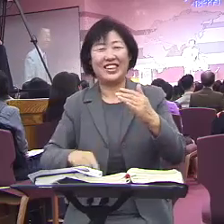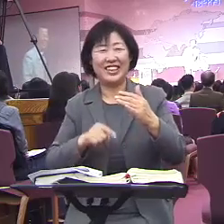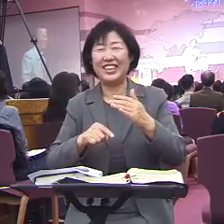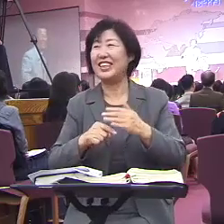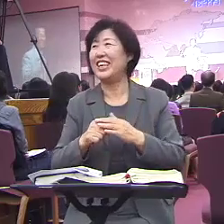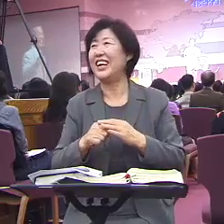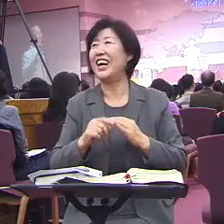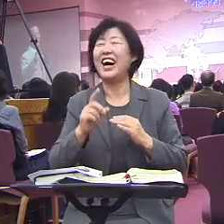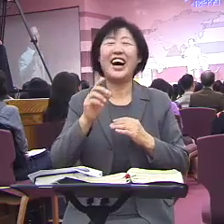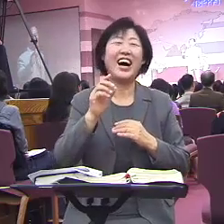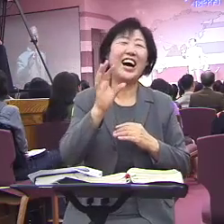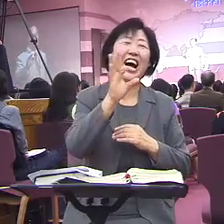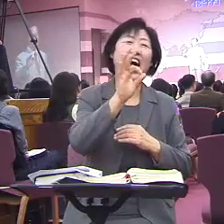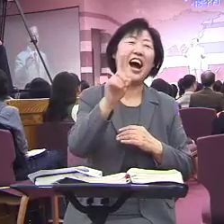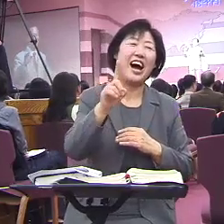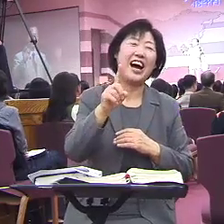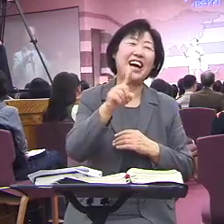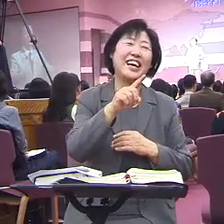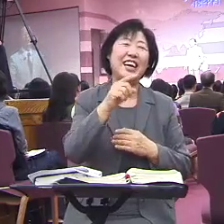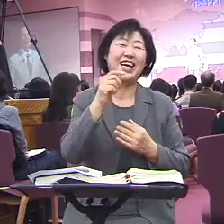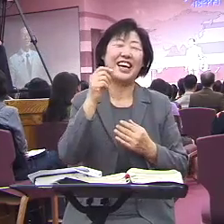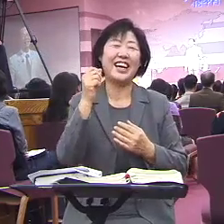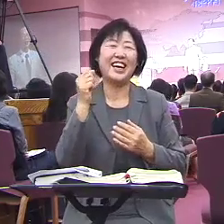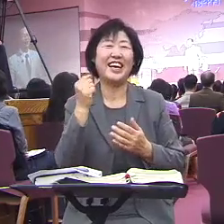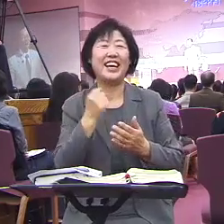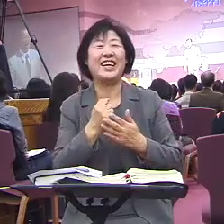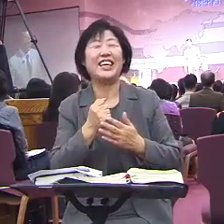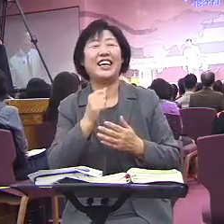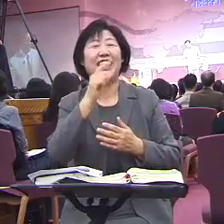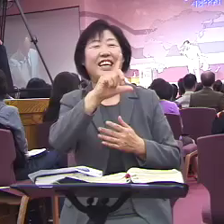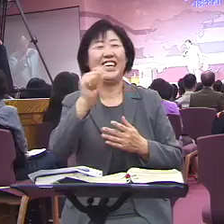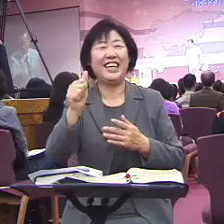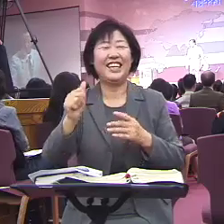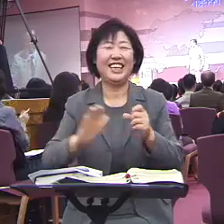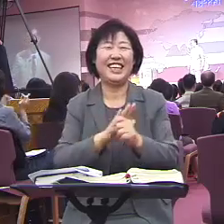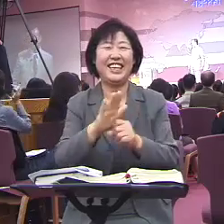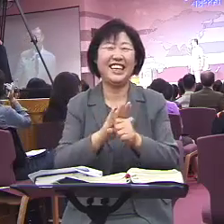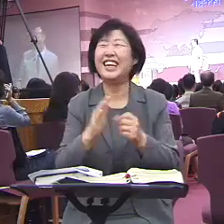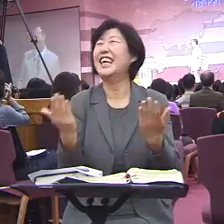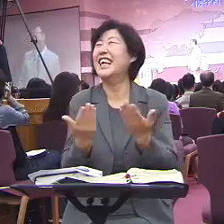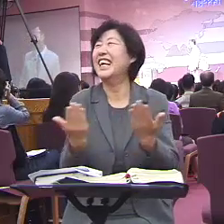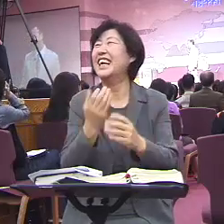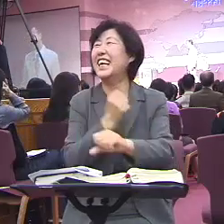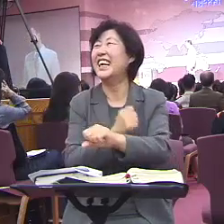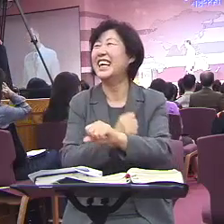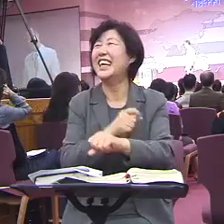어떻게 이렇게 됐는지 남교도 사회교회에서 사역하면서 이렇게 됐어요. 책임져야지.